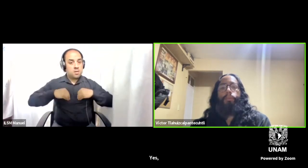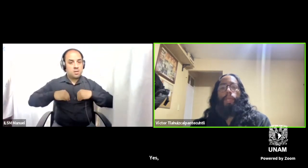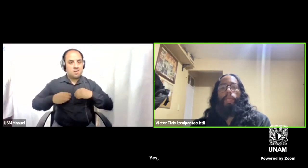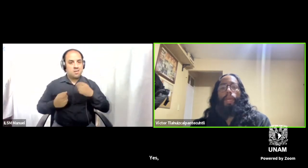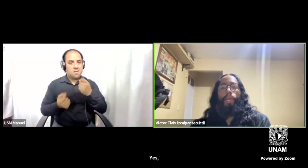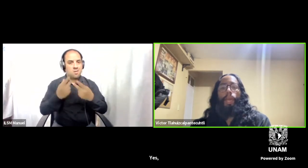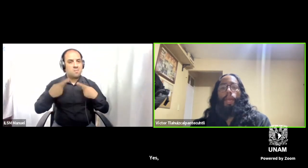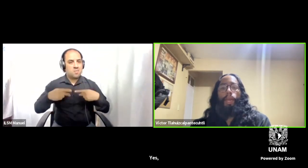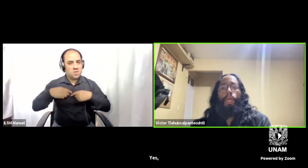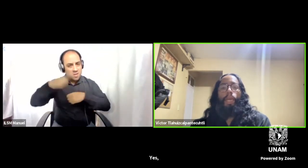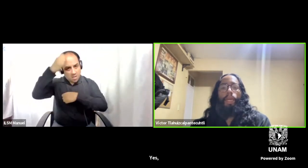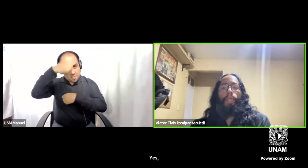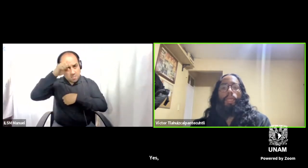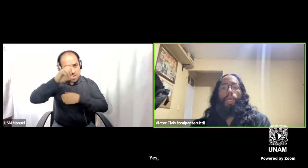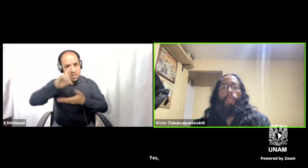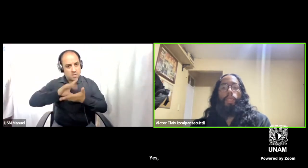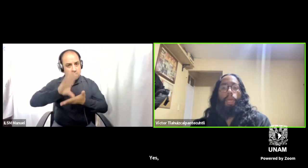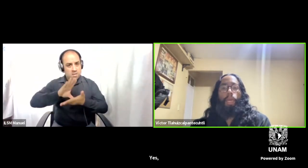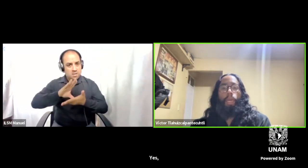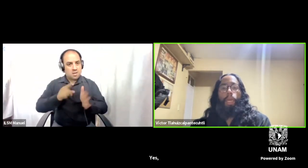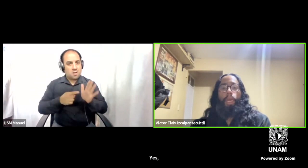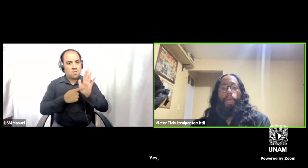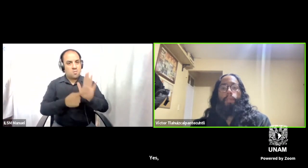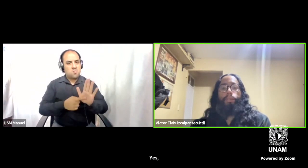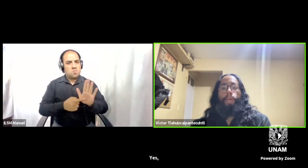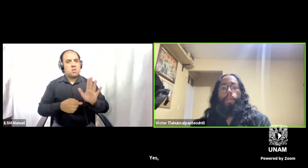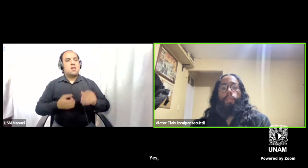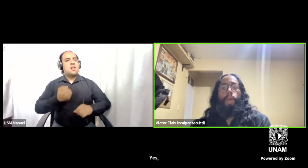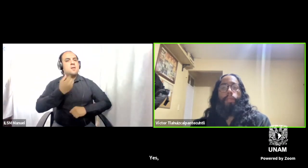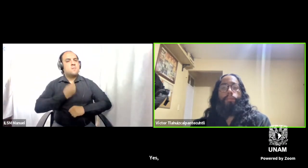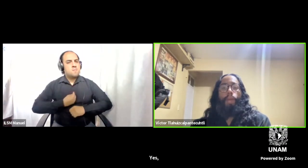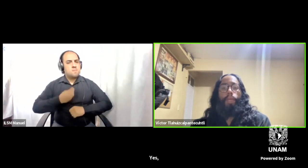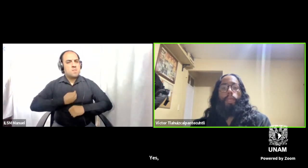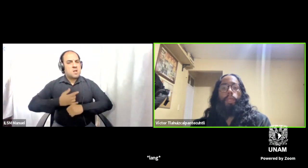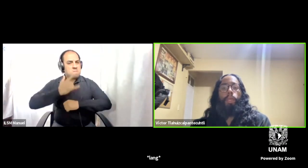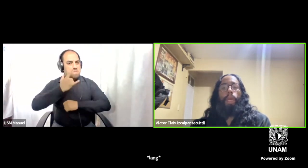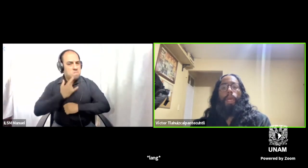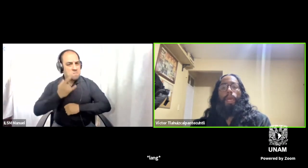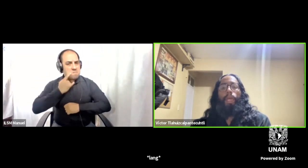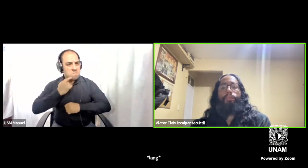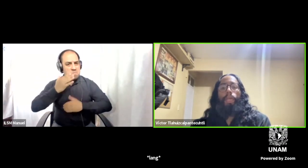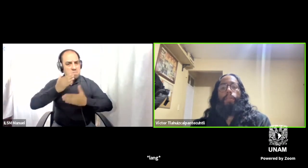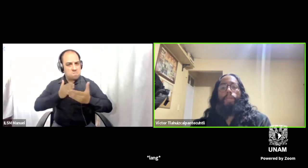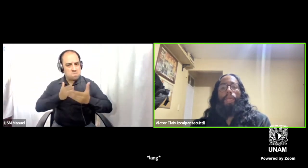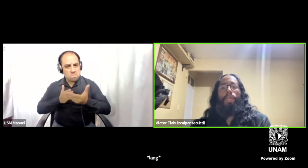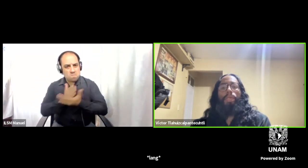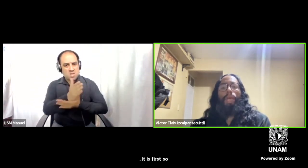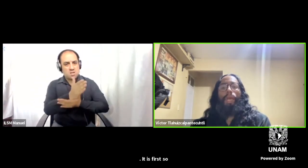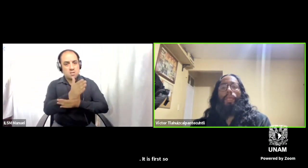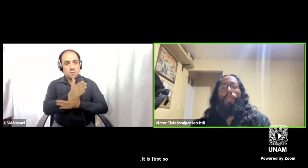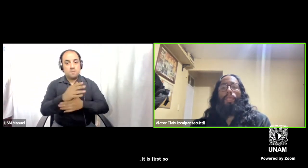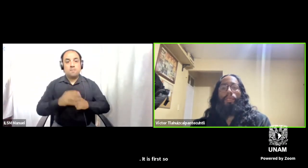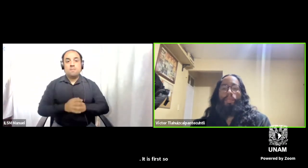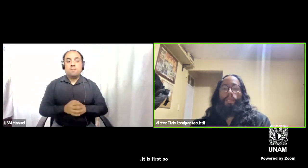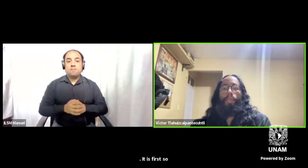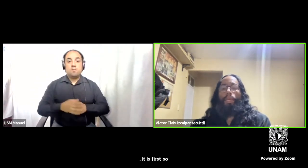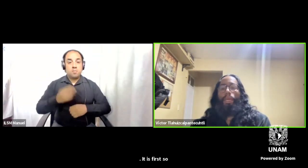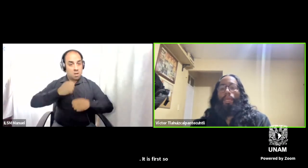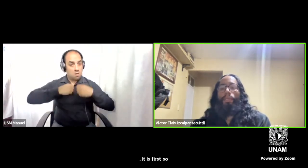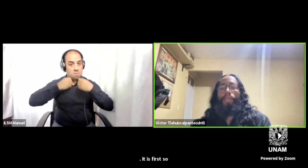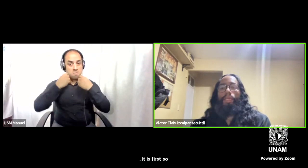con discapacidad que encarnan la resiliencia, el esfuerzo, la superación, el emprendimiento y el